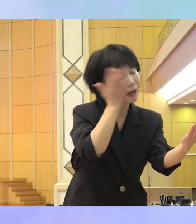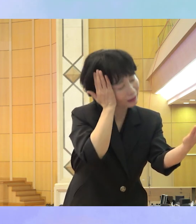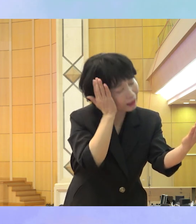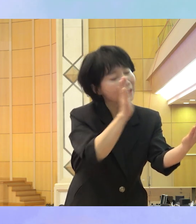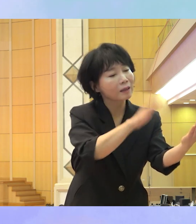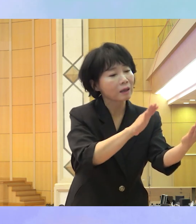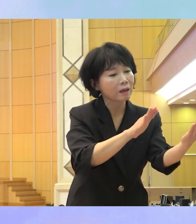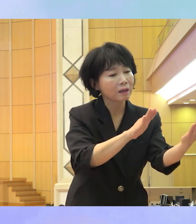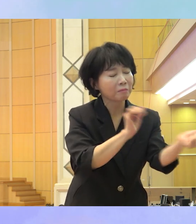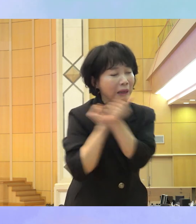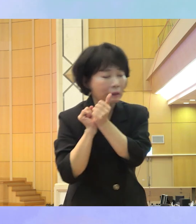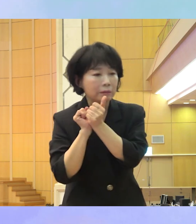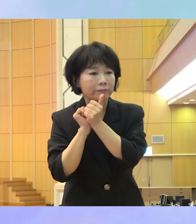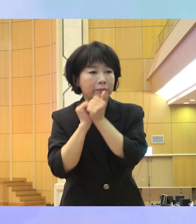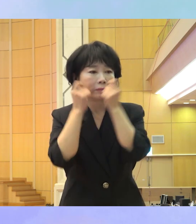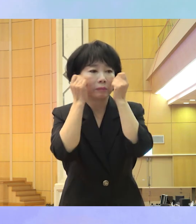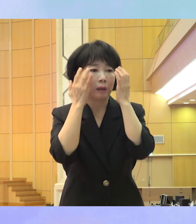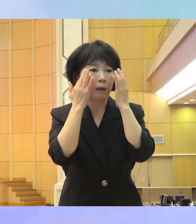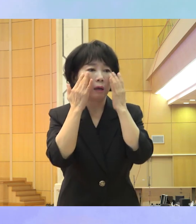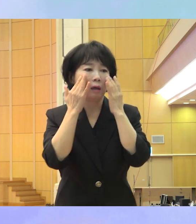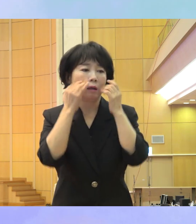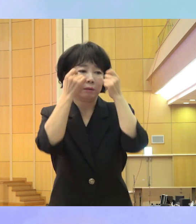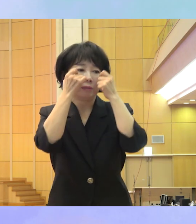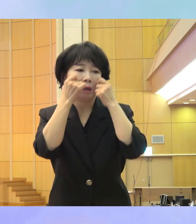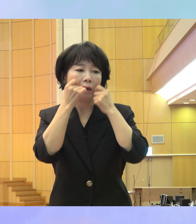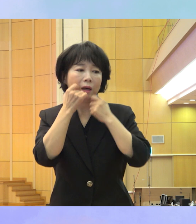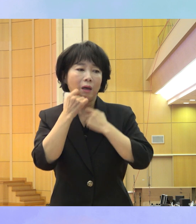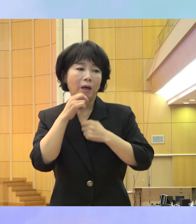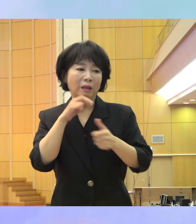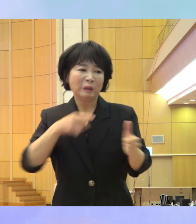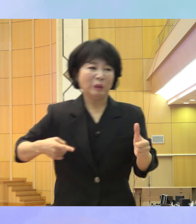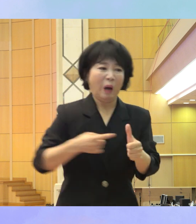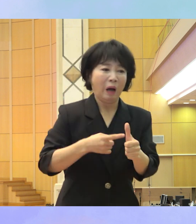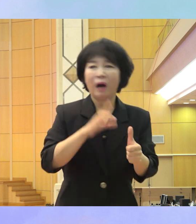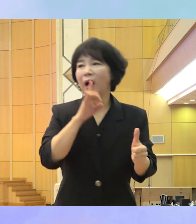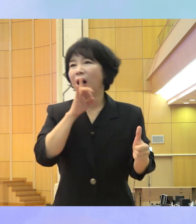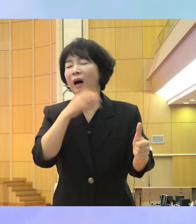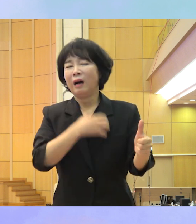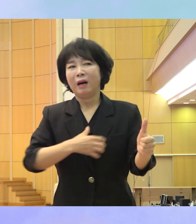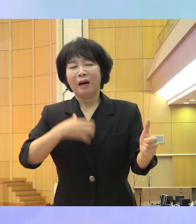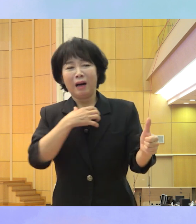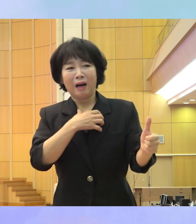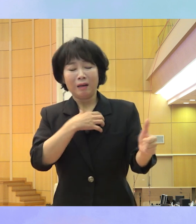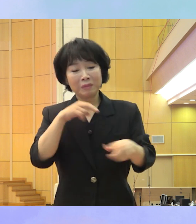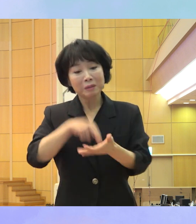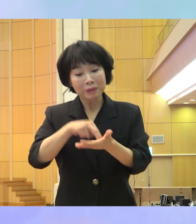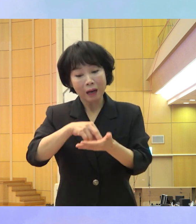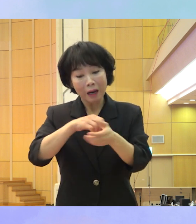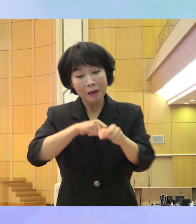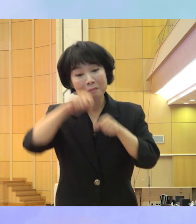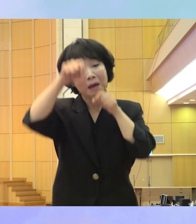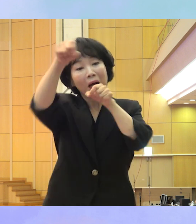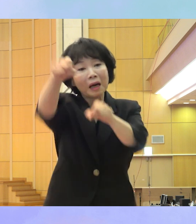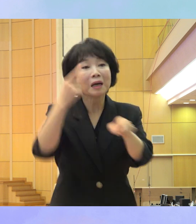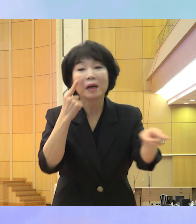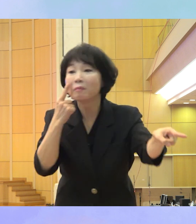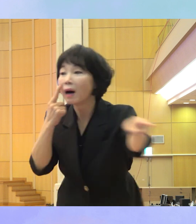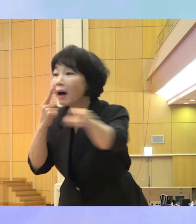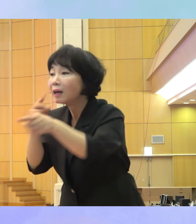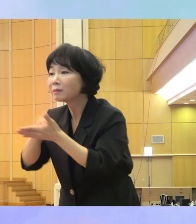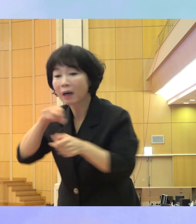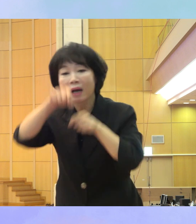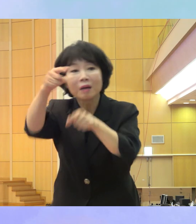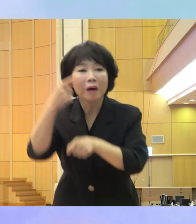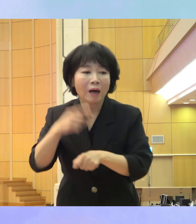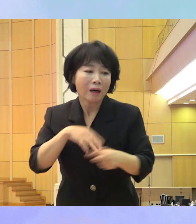눈물이 주르륵 흐릅니다. 그 심정은 여러분들이 그런 일을 마치 그런 일을